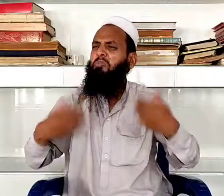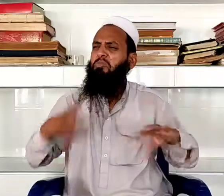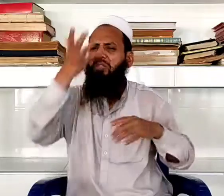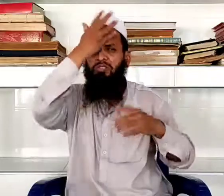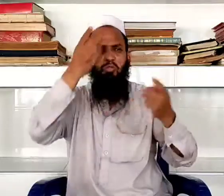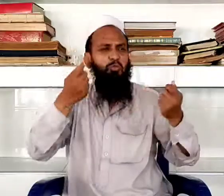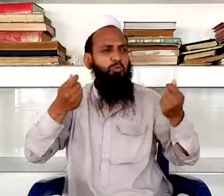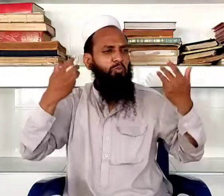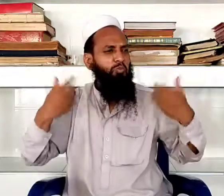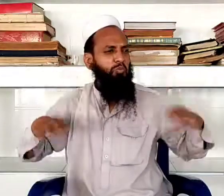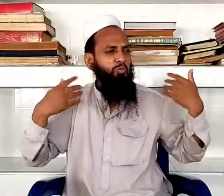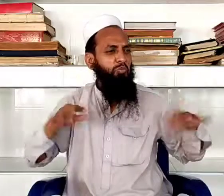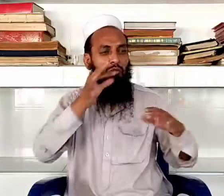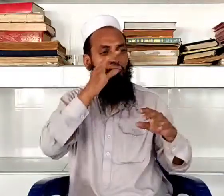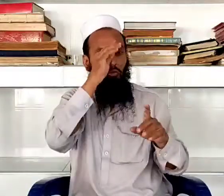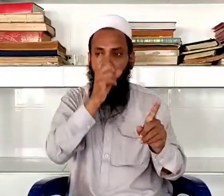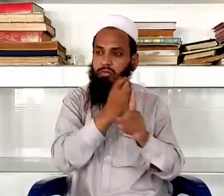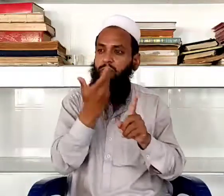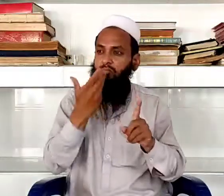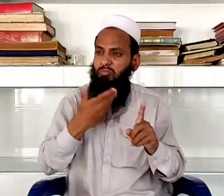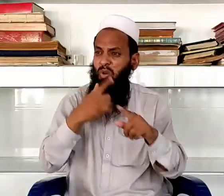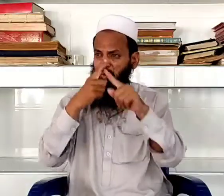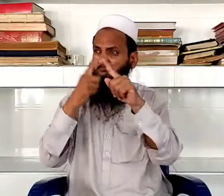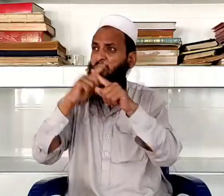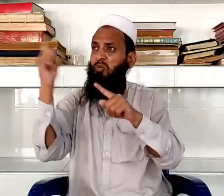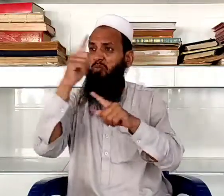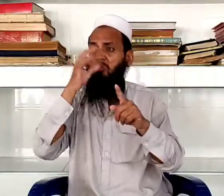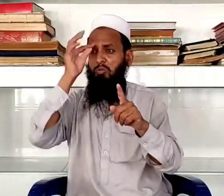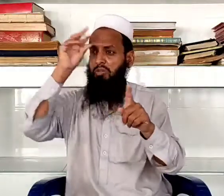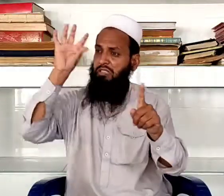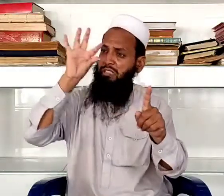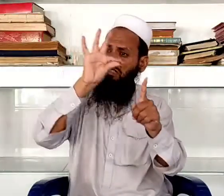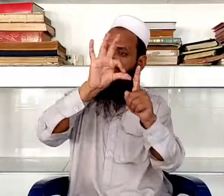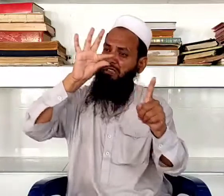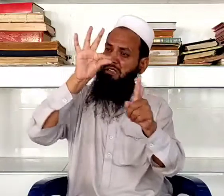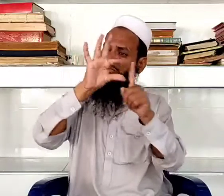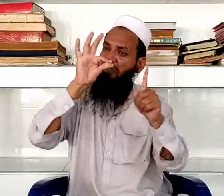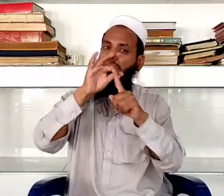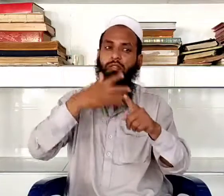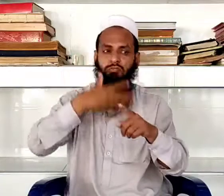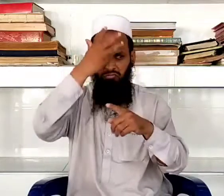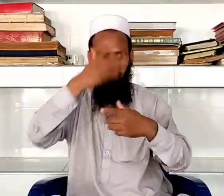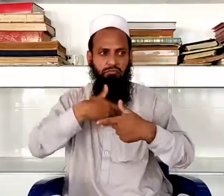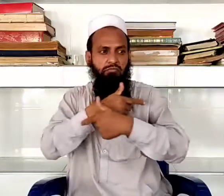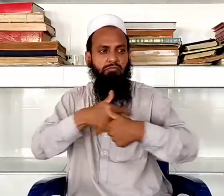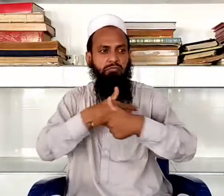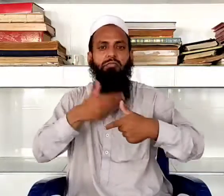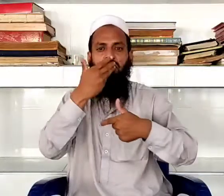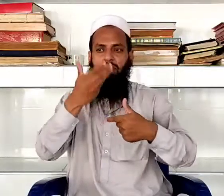پتا لگتا ہے میں آپس سے کوئی اختلاف نہیں. چلو یہ بات کرا میں یاد دہانی واسطے دوبارہ دہرا دیتی ہے. یہ چیزاں